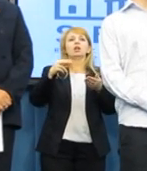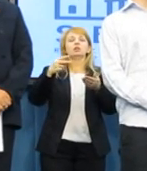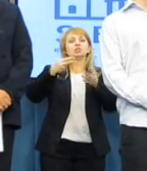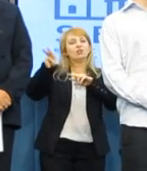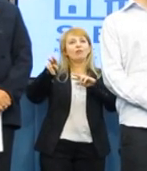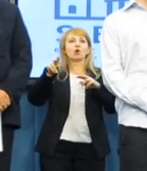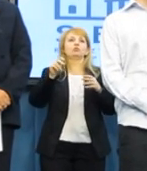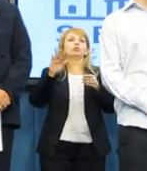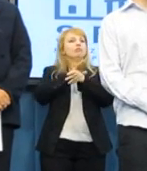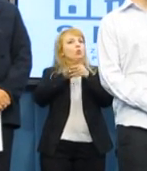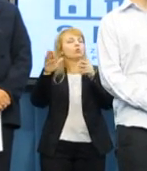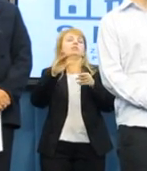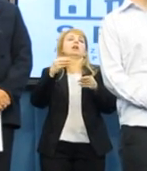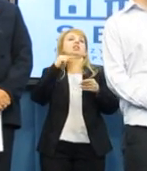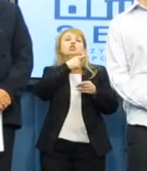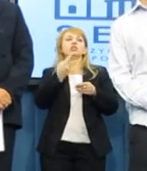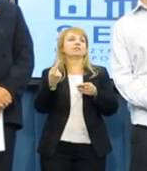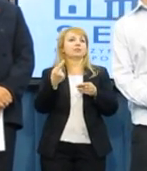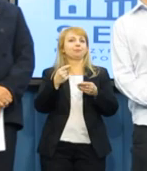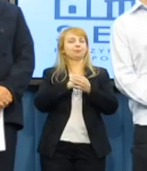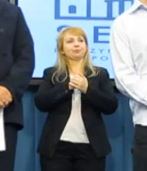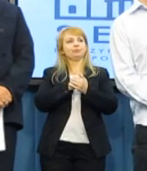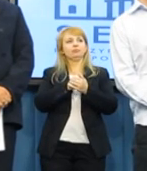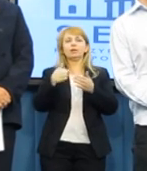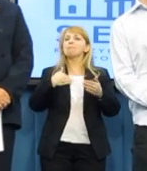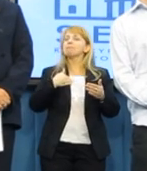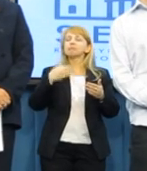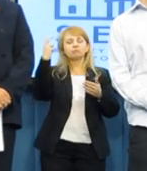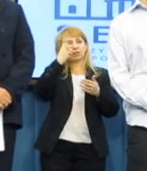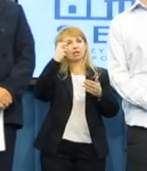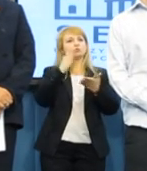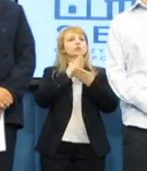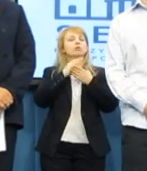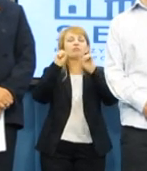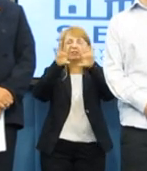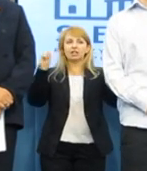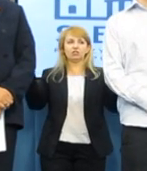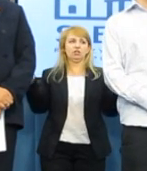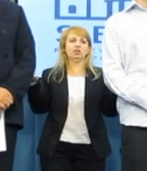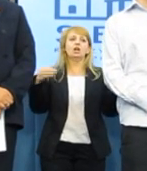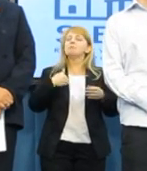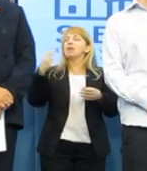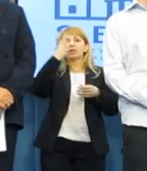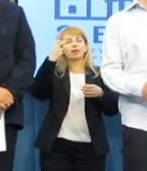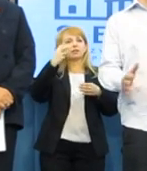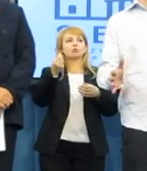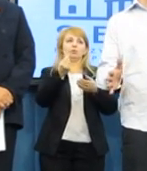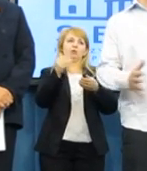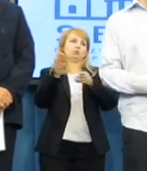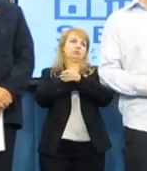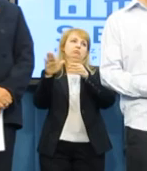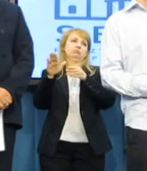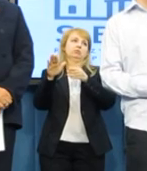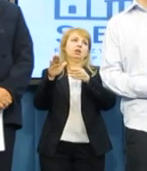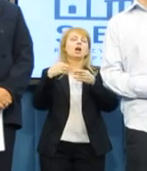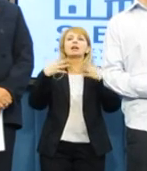czy jak się rozważy pan tę drogę? Mnie przede wszystkim interesuje wyjaśnienie tej kwestii. Nie interesuje mnie tak bardzo odszkodowanie, jak